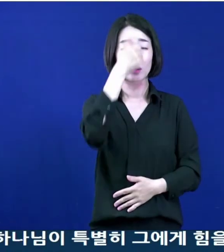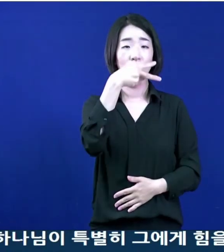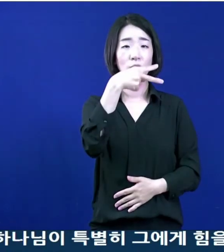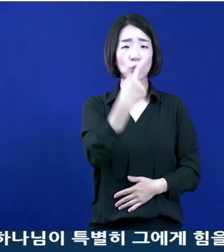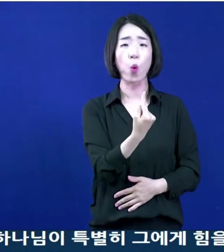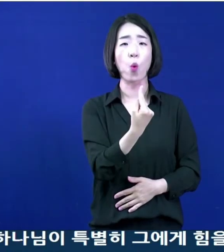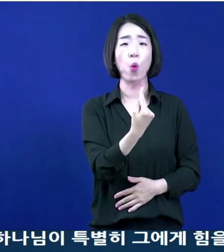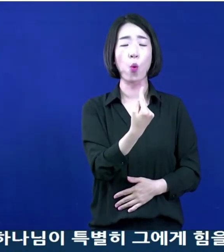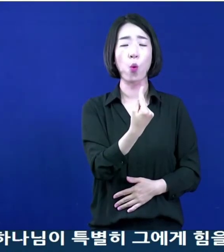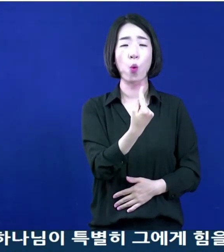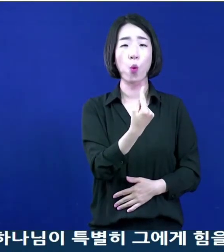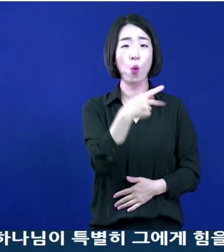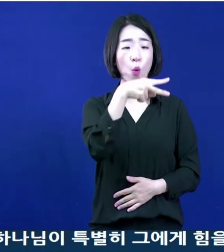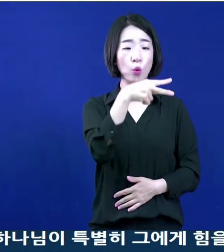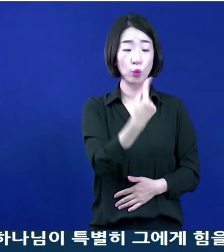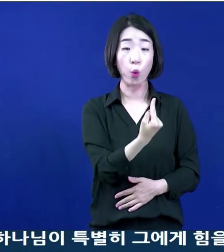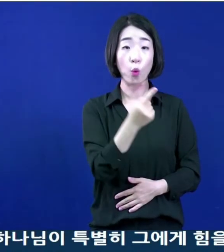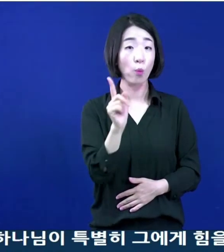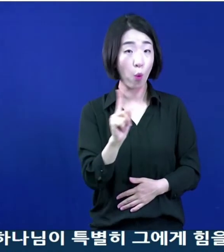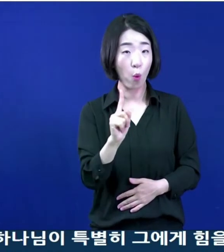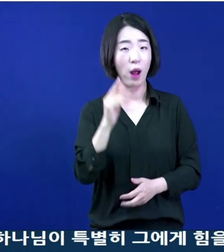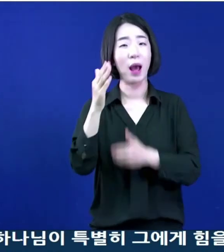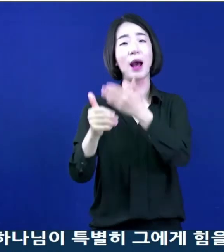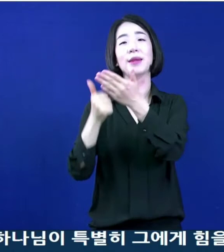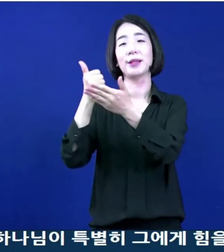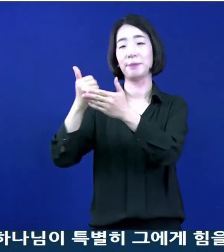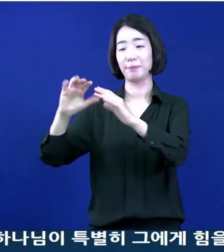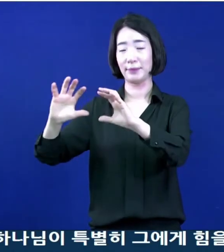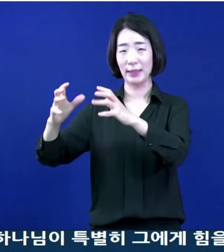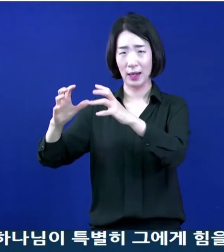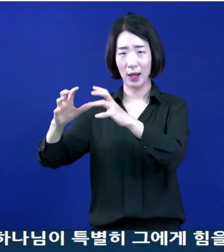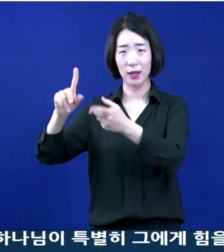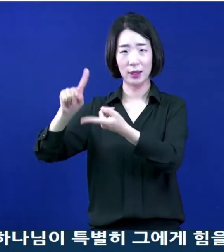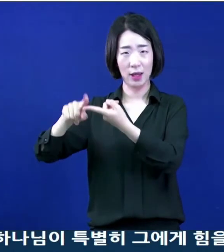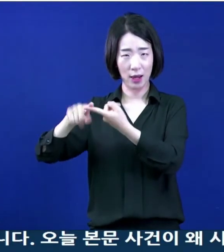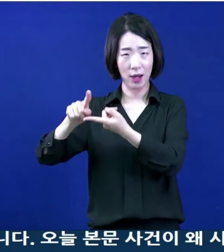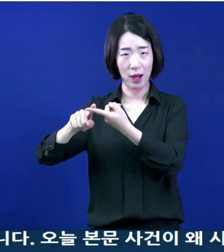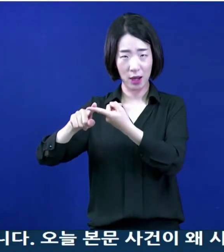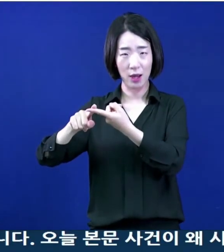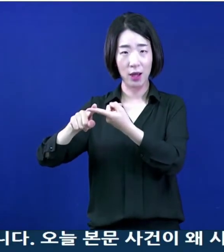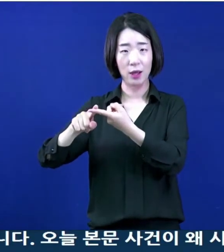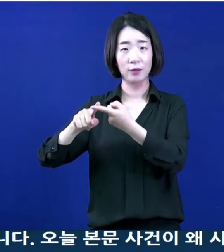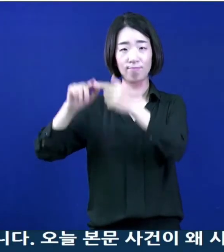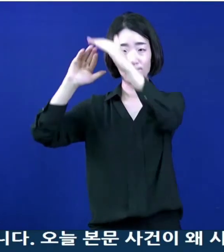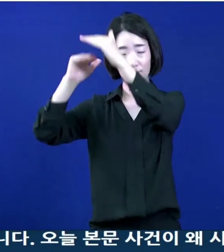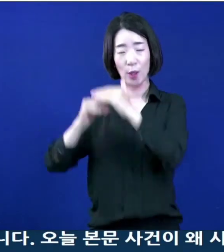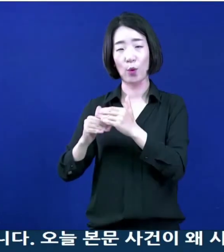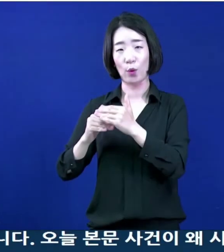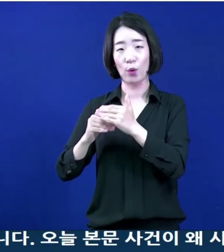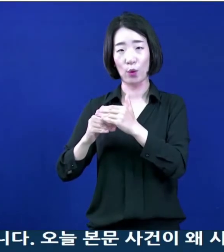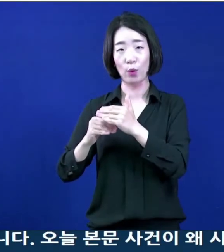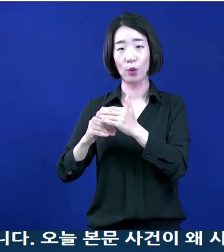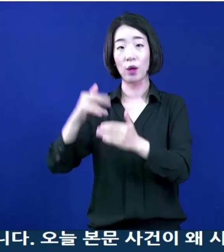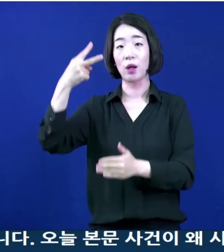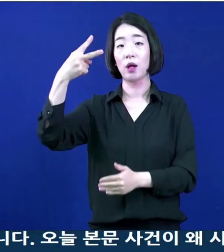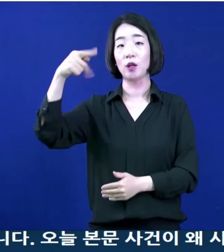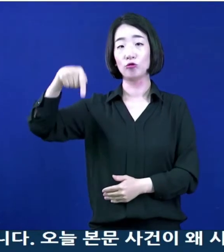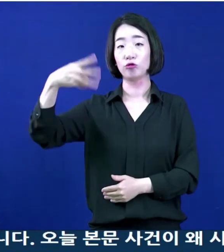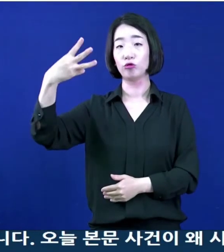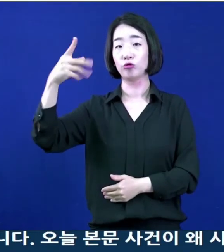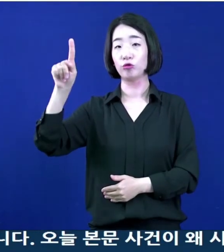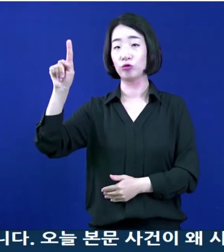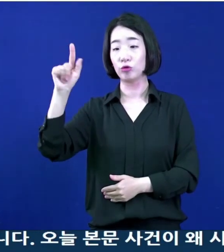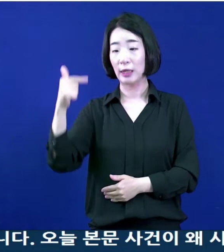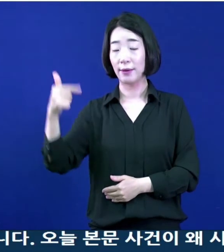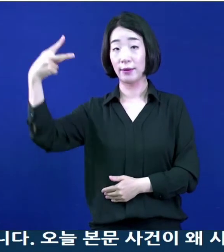겁니다. 이 도가 뭡니까? 하나님의 나라에 대한 강론이에요. 바울이 두란노 서원에서 그렇게 열심히 가르쳤던 하나님